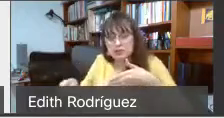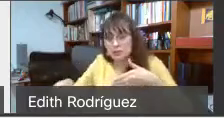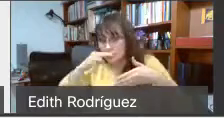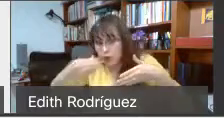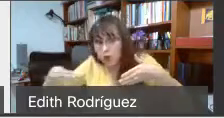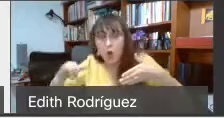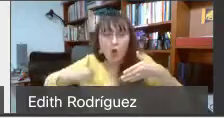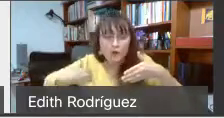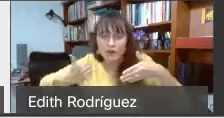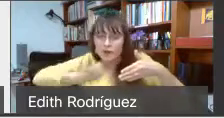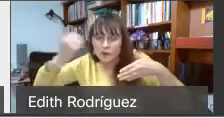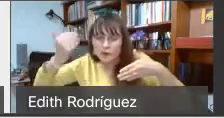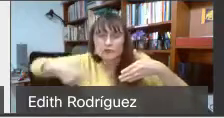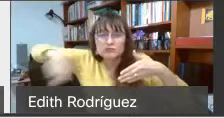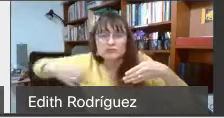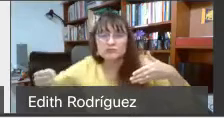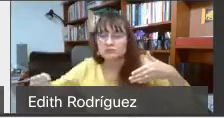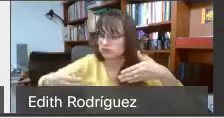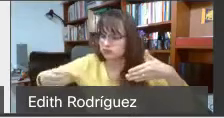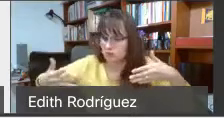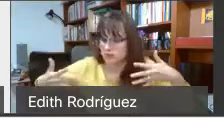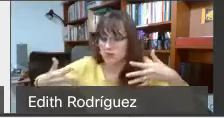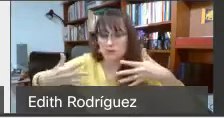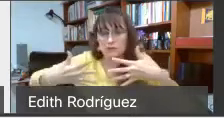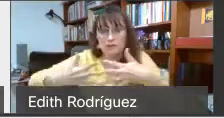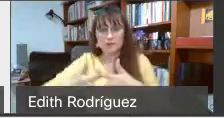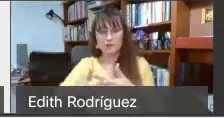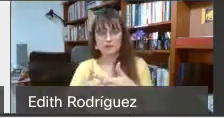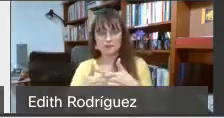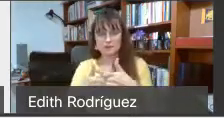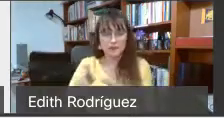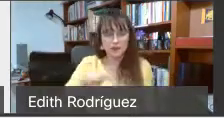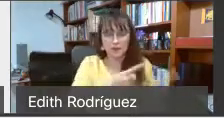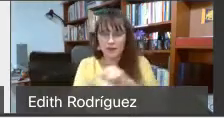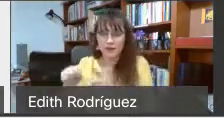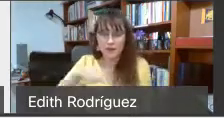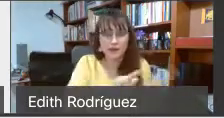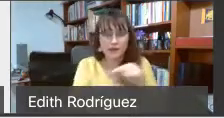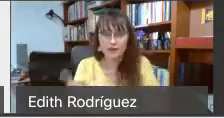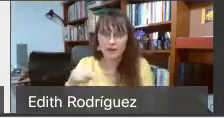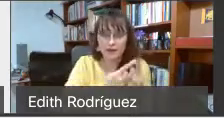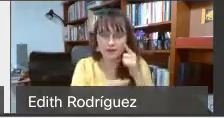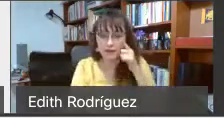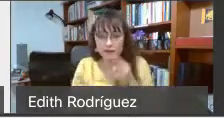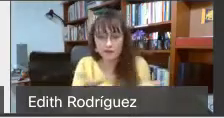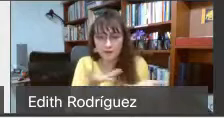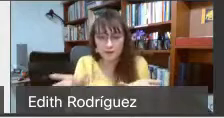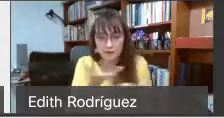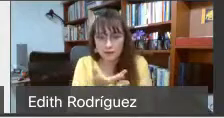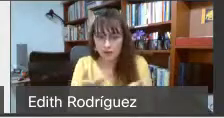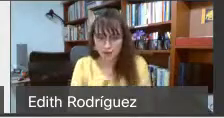eso. Si los orientamos, los niños, jóvenes o adultos sordos también pueden hacerlo y asimismo